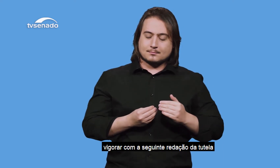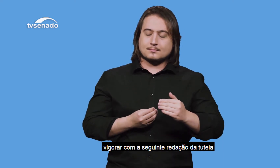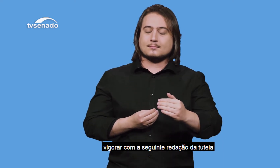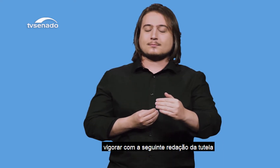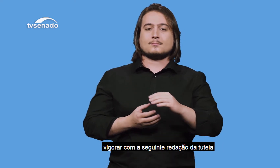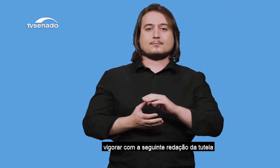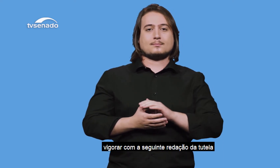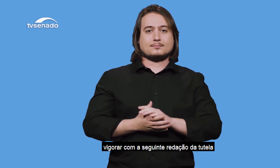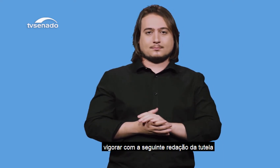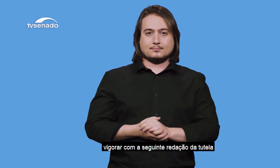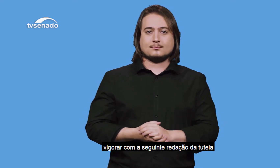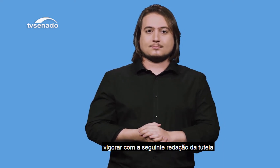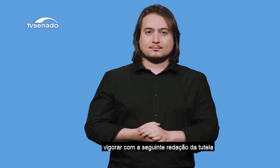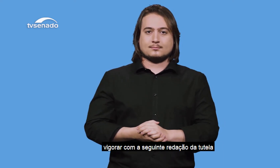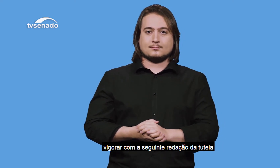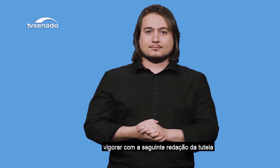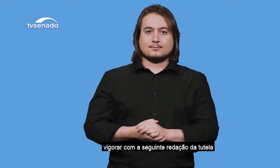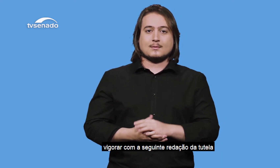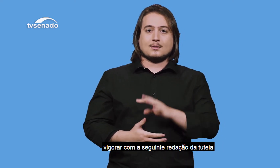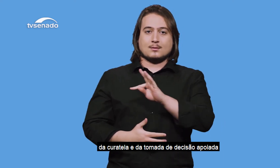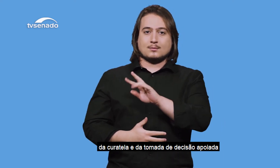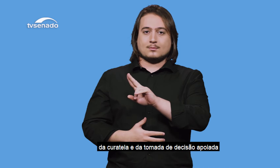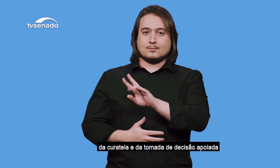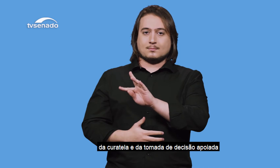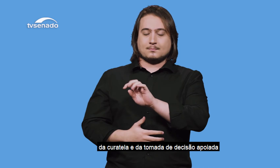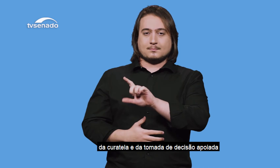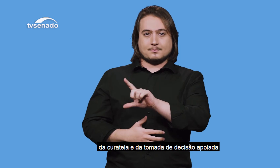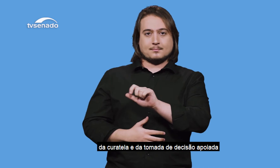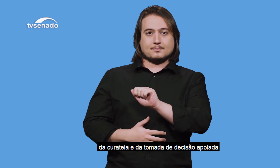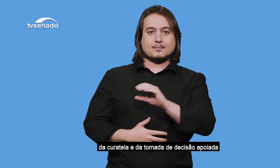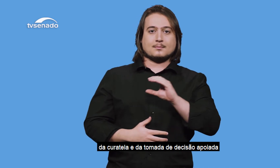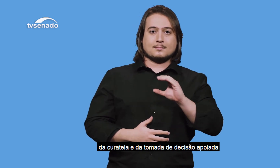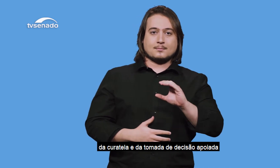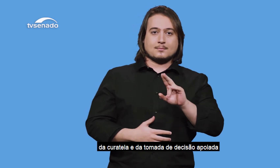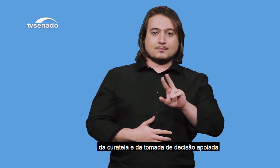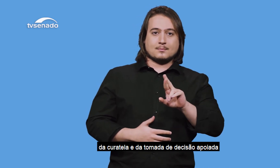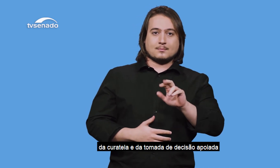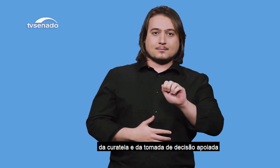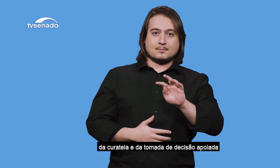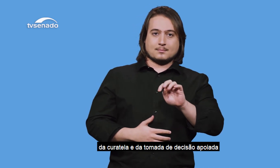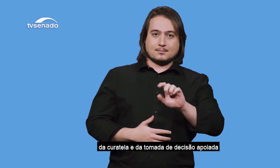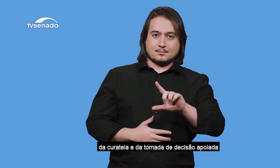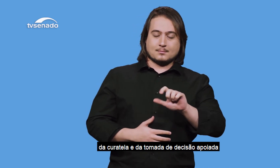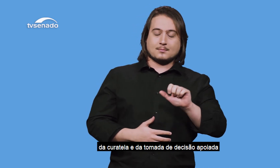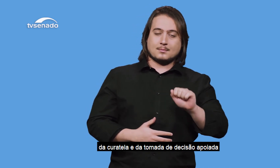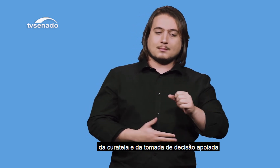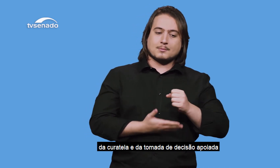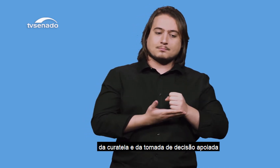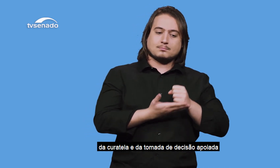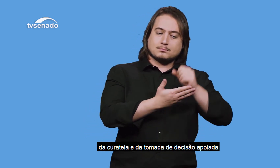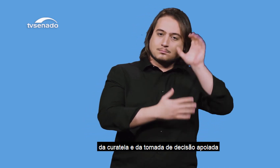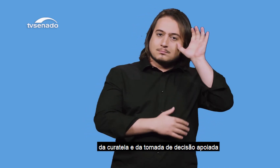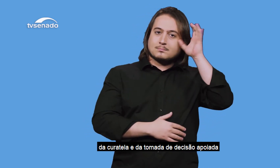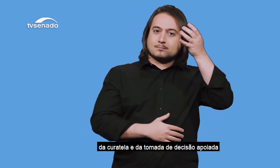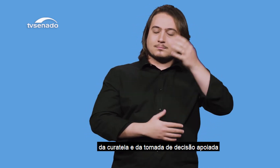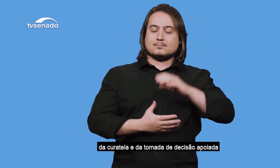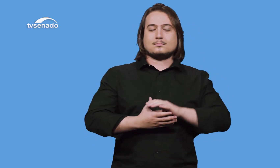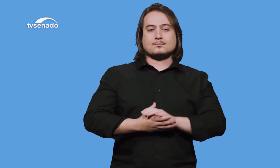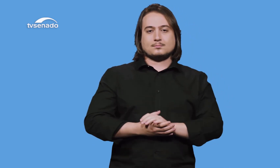a seguinte redação da tutela da curatela e da tomada de decisão apoiada